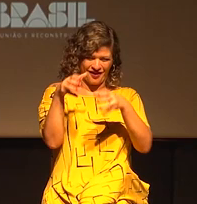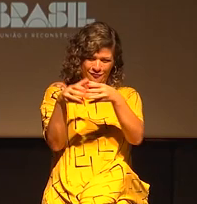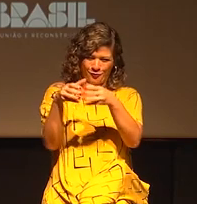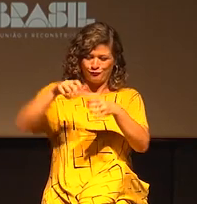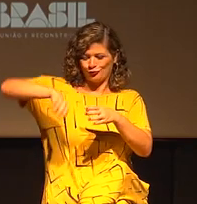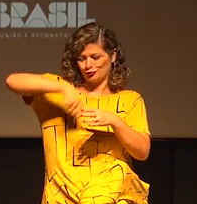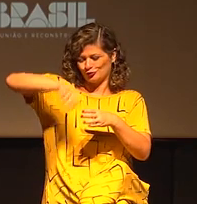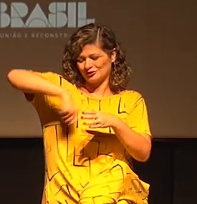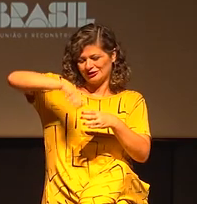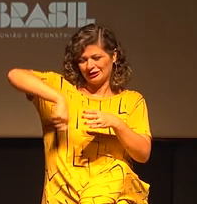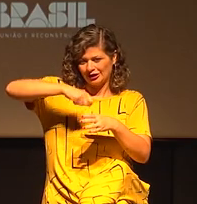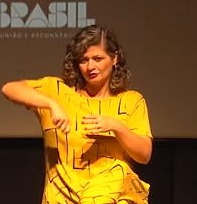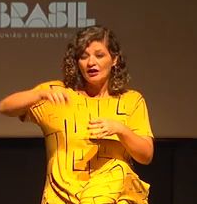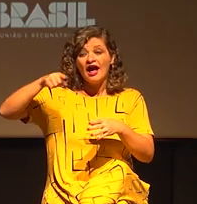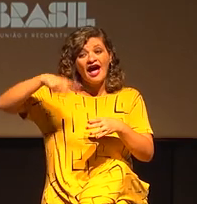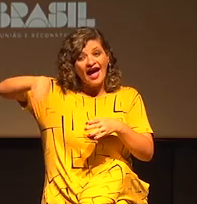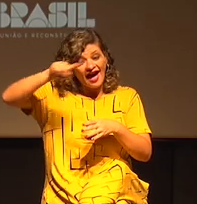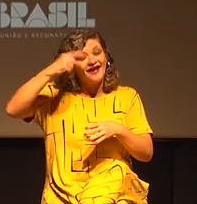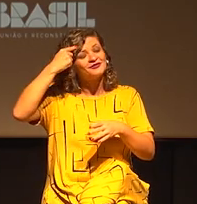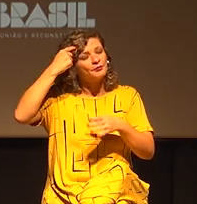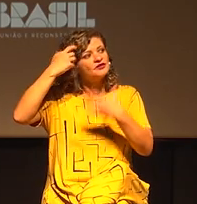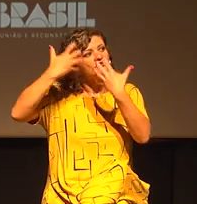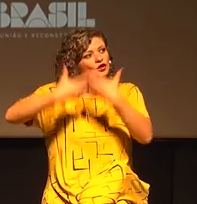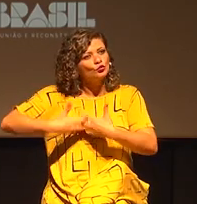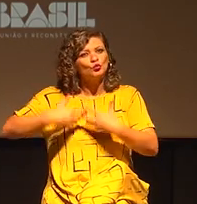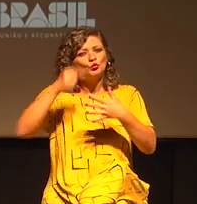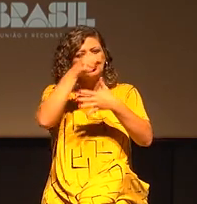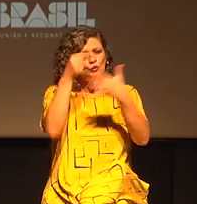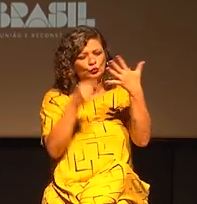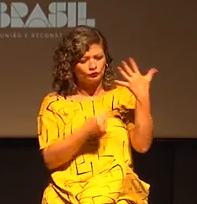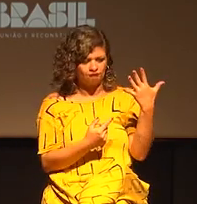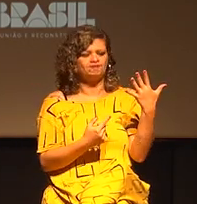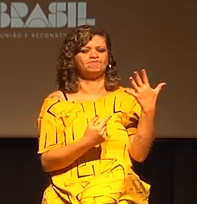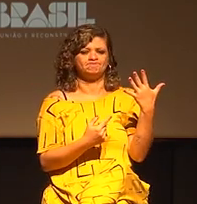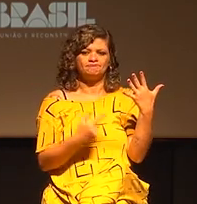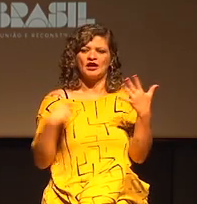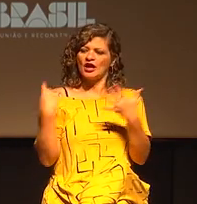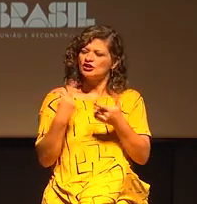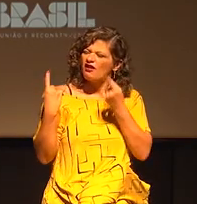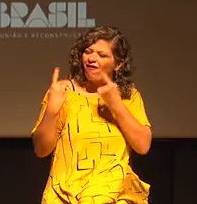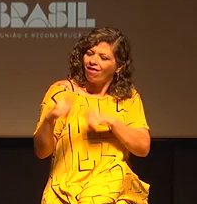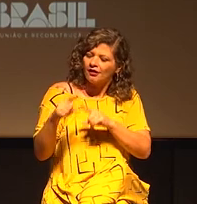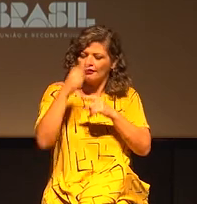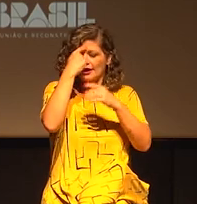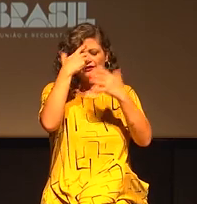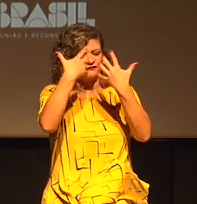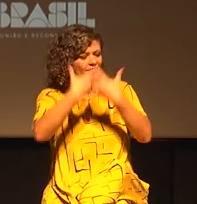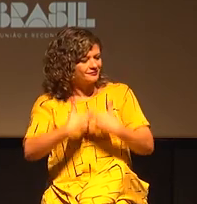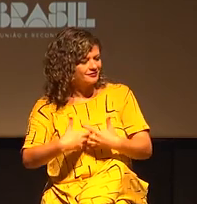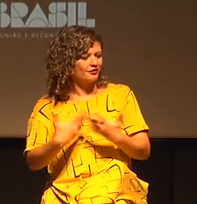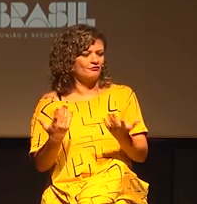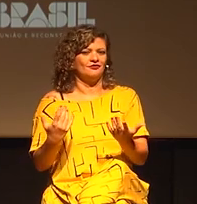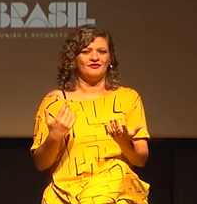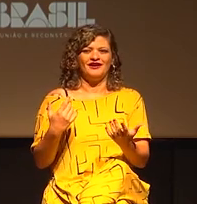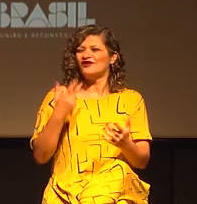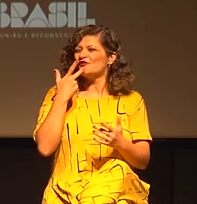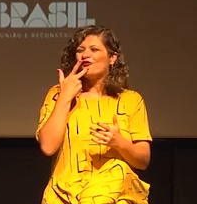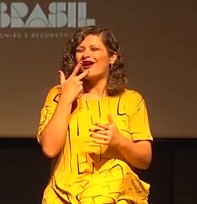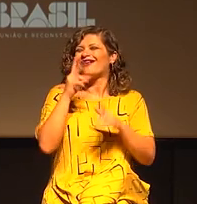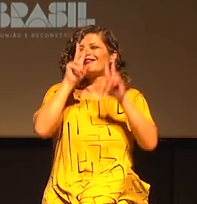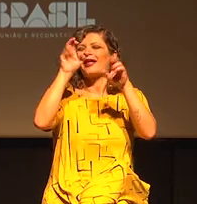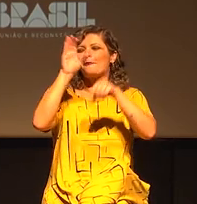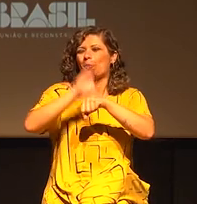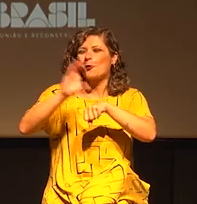agentes populares elas estão pensando também Nisso porque é isso que a gente provoca provoca reflexão né então a gente nem gosta muito de chamar de curso de